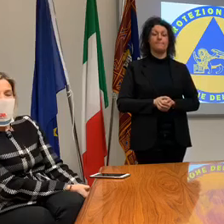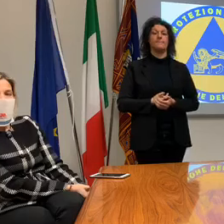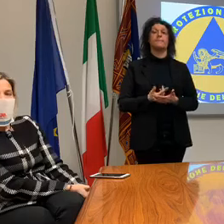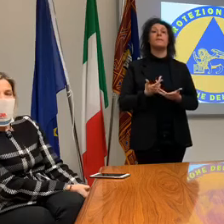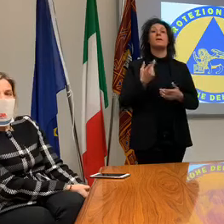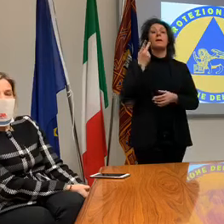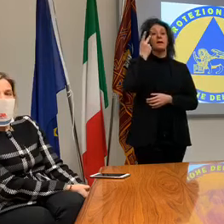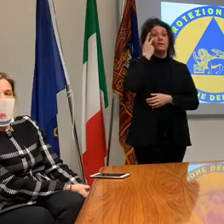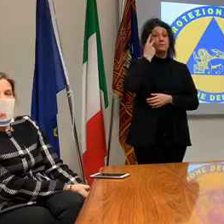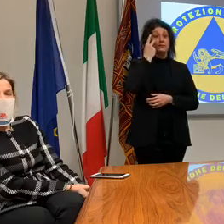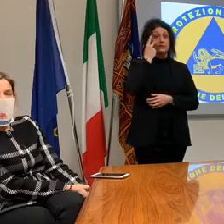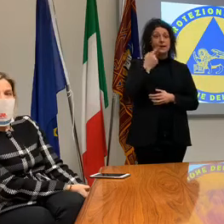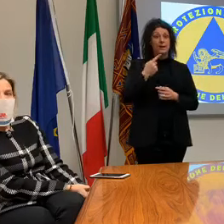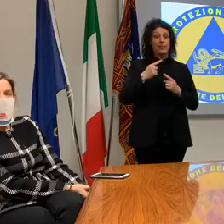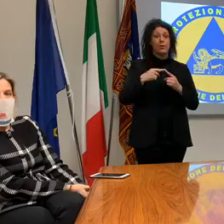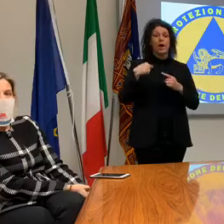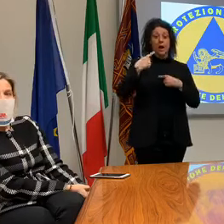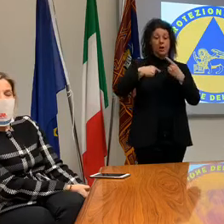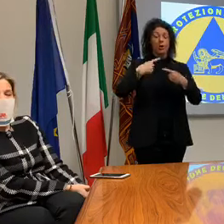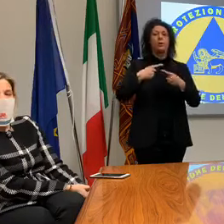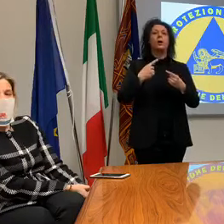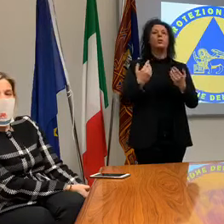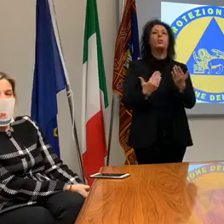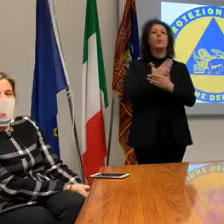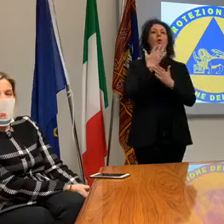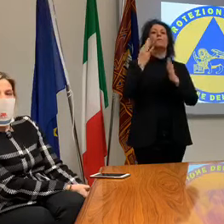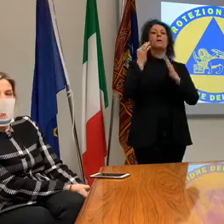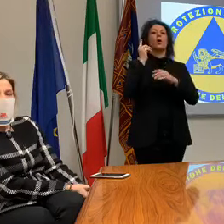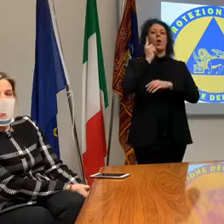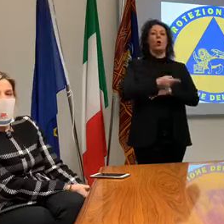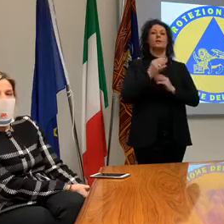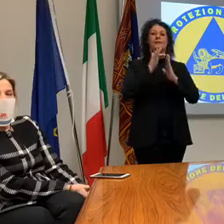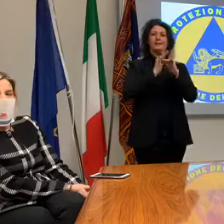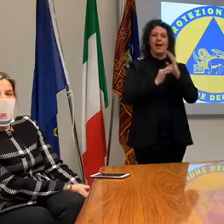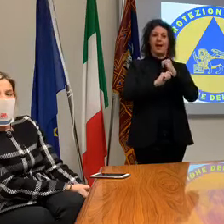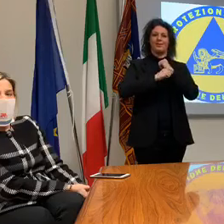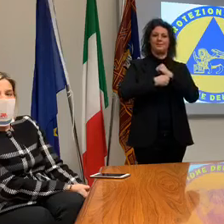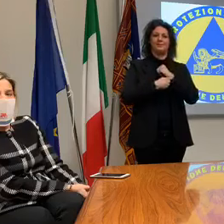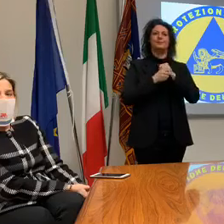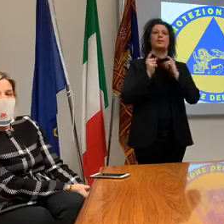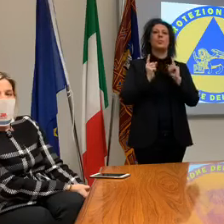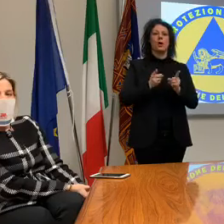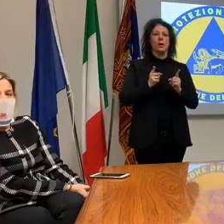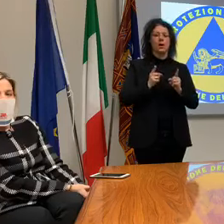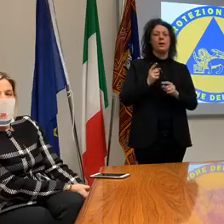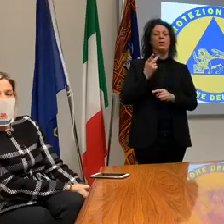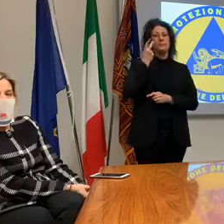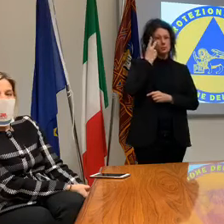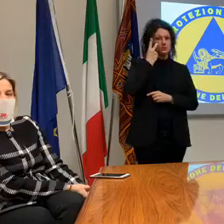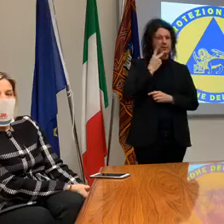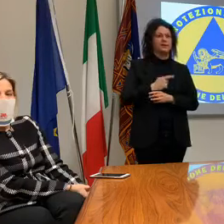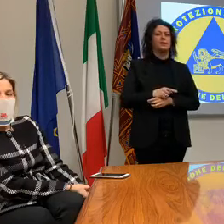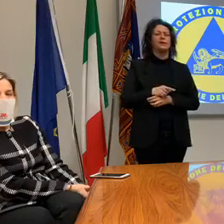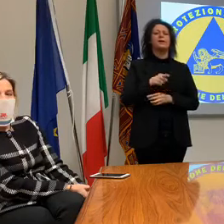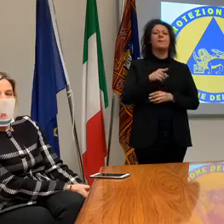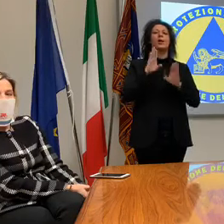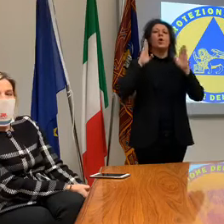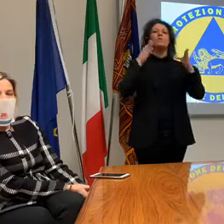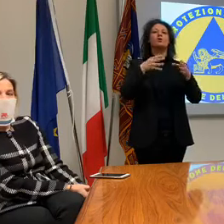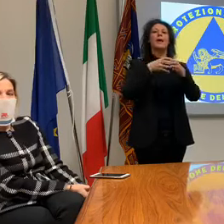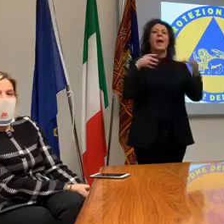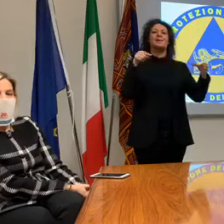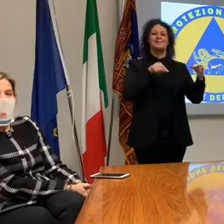che vengono fuori dopo questo ennesimo ultimo giro di decretazione. Dopodiché capiremo, rispetto alle aziende io sono convinto di una cosa, che